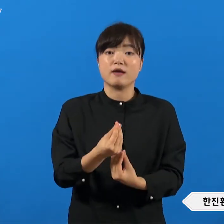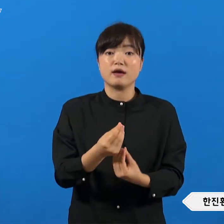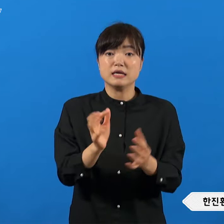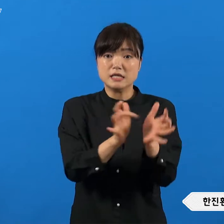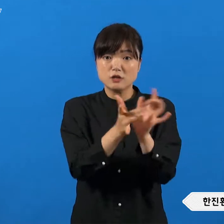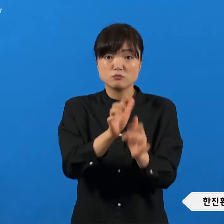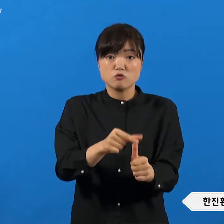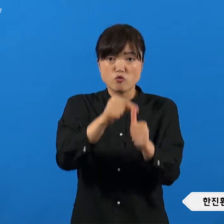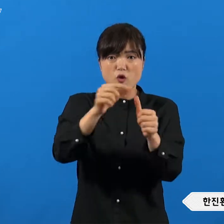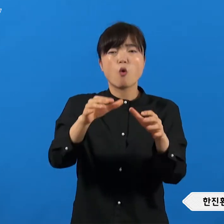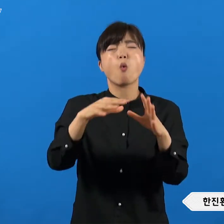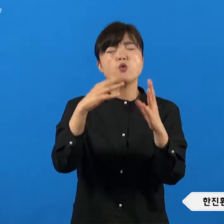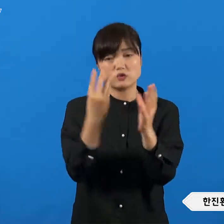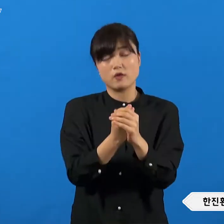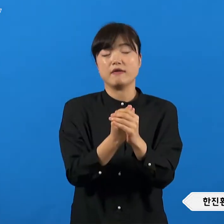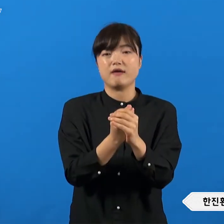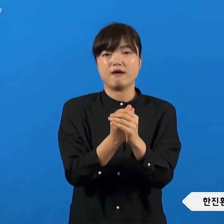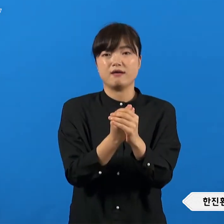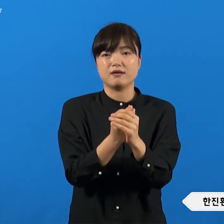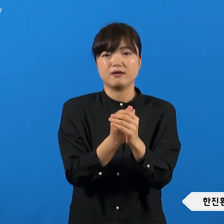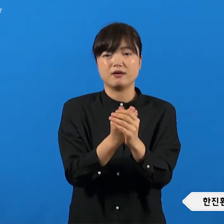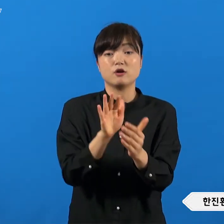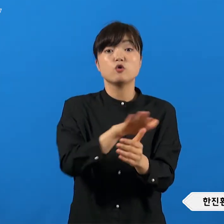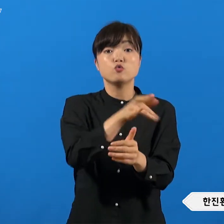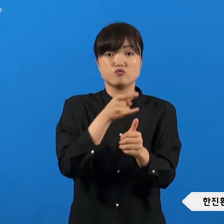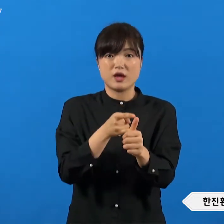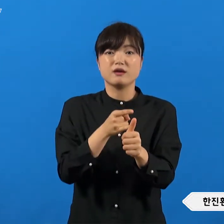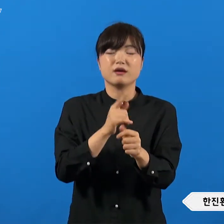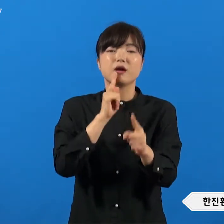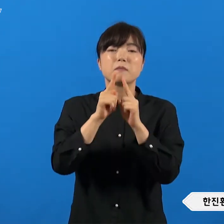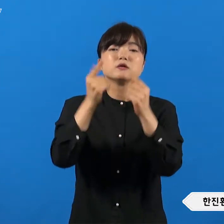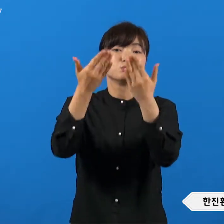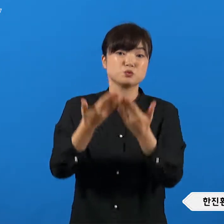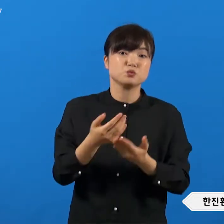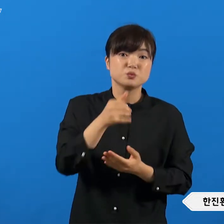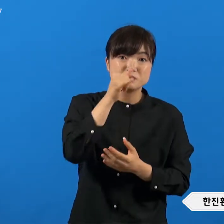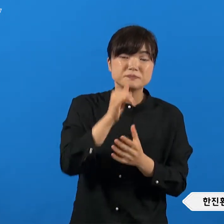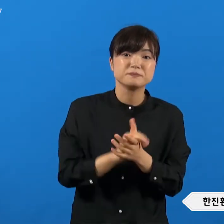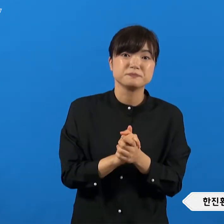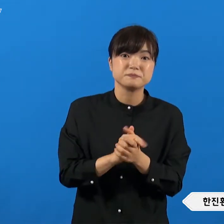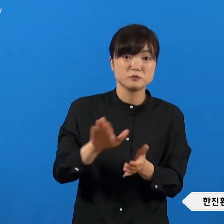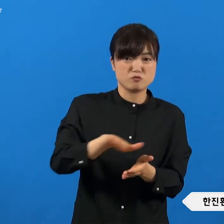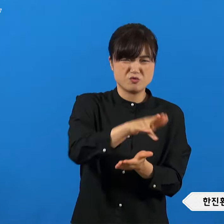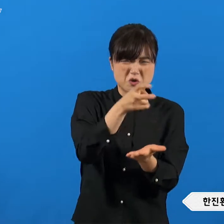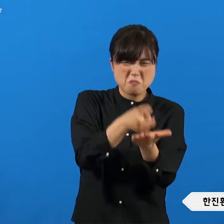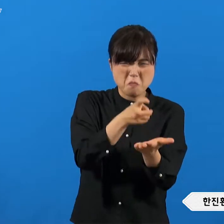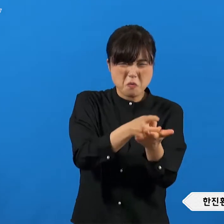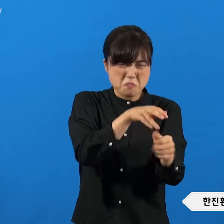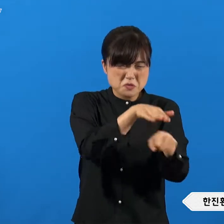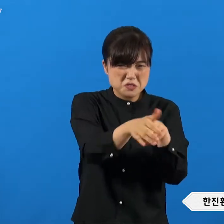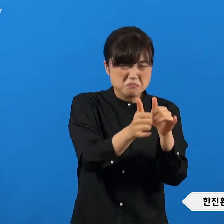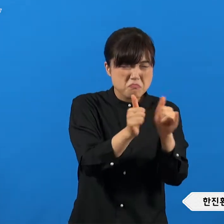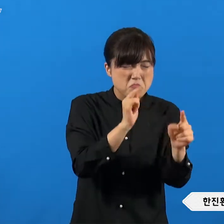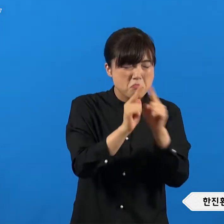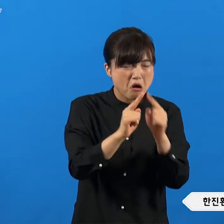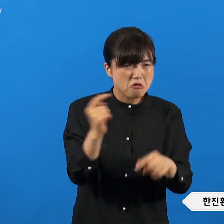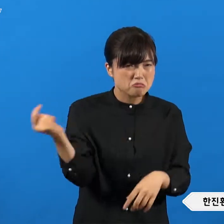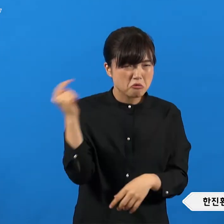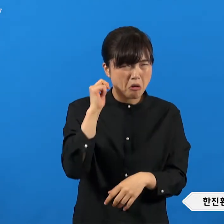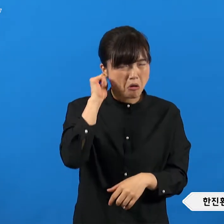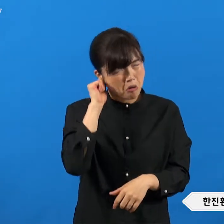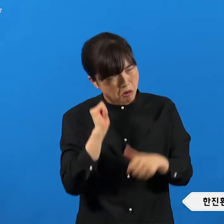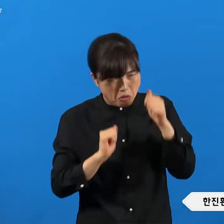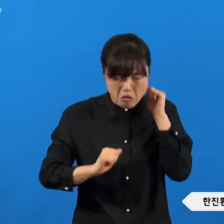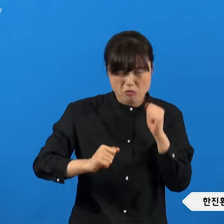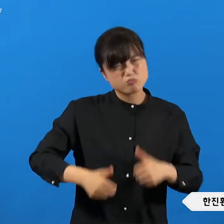구원은 온전한 것이다. 그렇게 말씀합니다. 우리가 율법주의자들의 말에 흔들릴 필요가